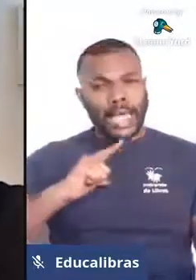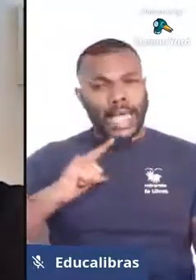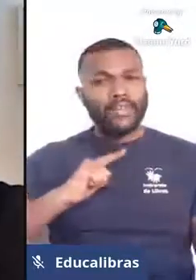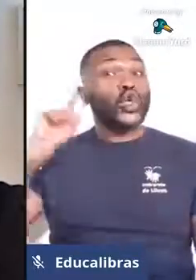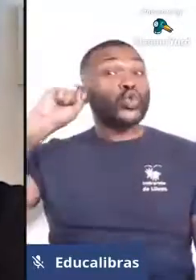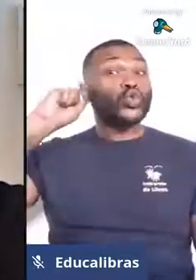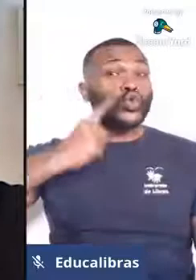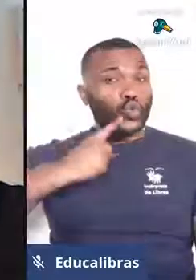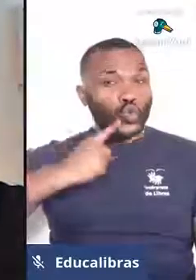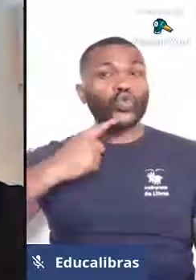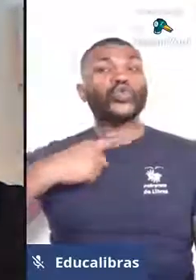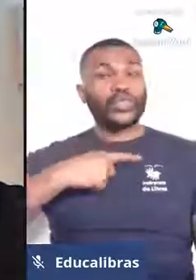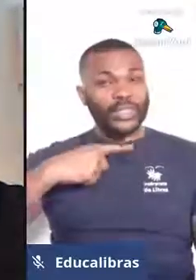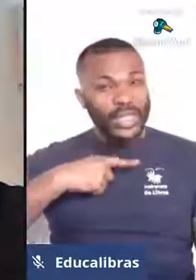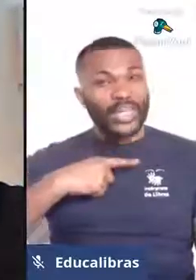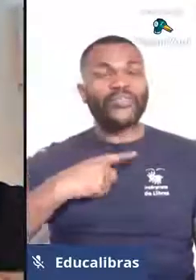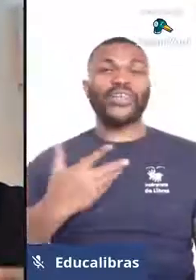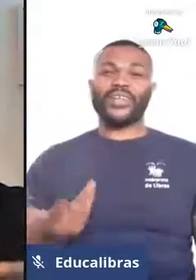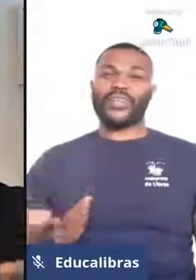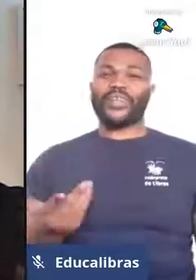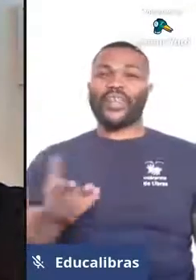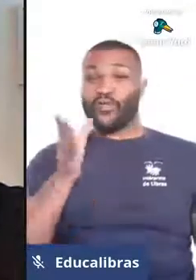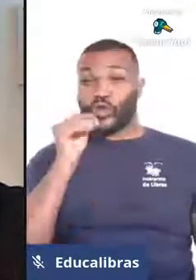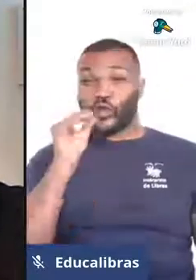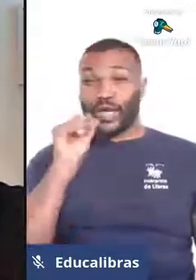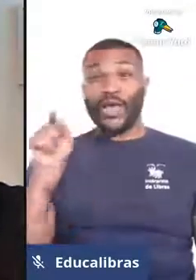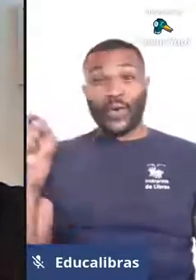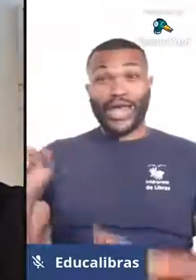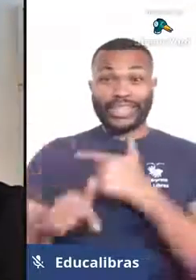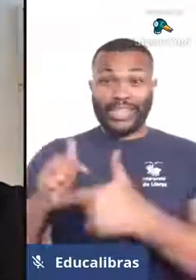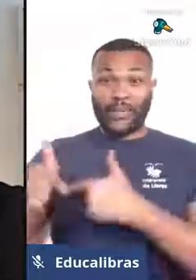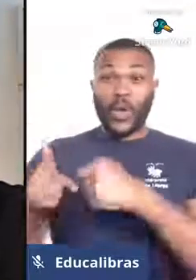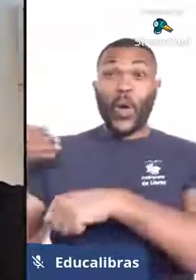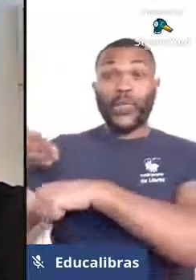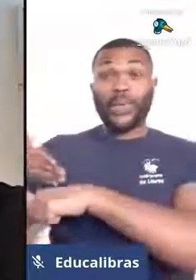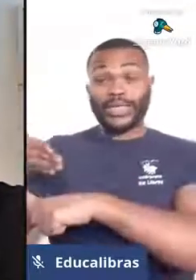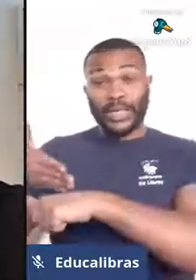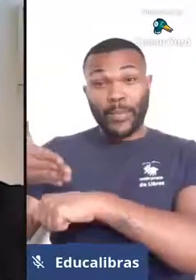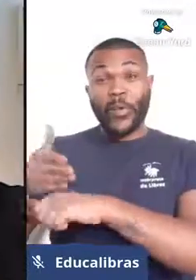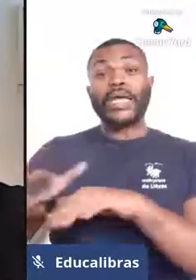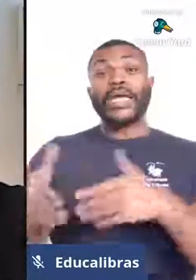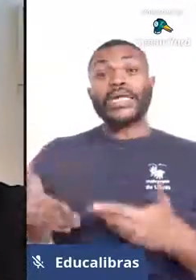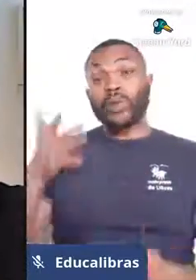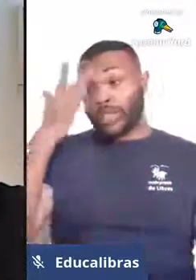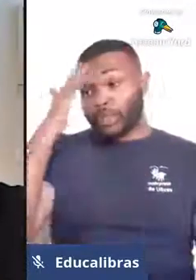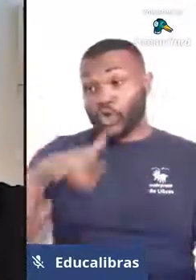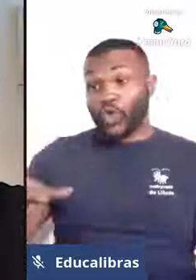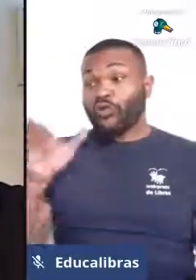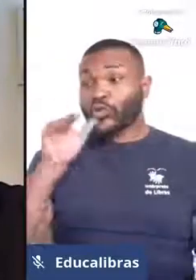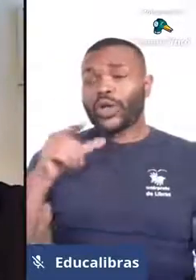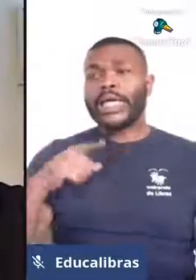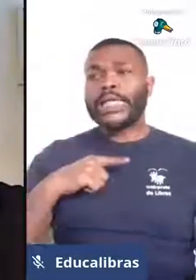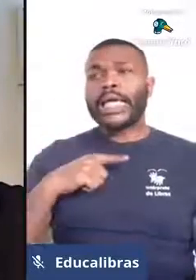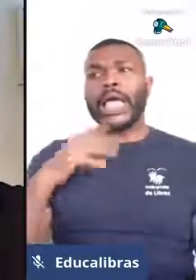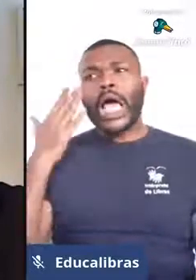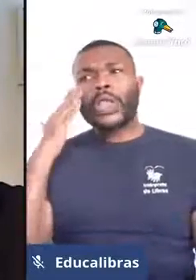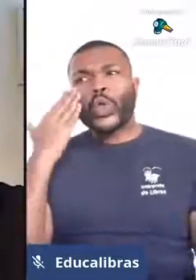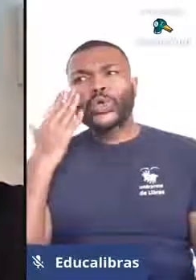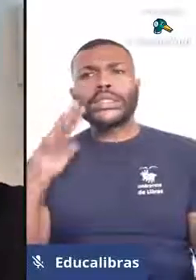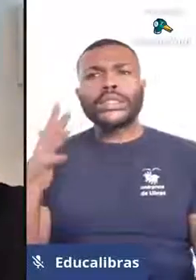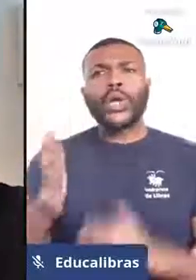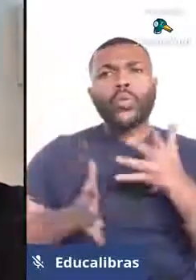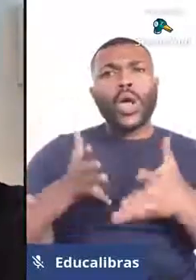surdos, e isso faz com que todo mundo tenha um pequeno conhecimento de Libras, tenha um entendimento de